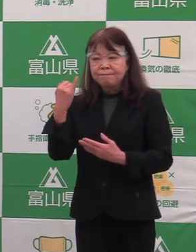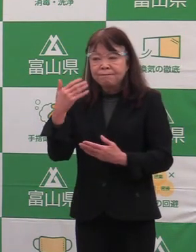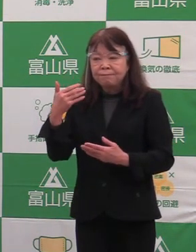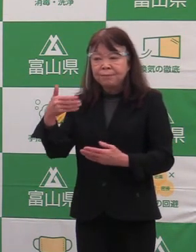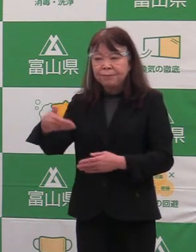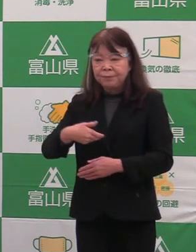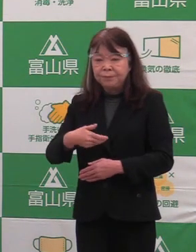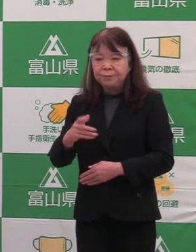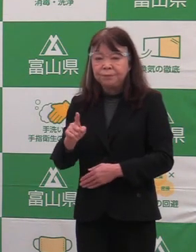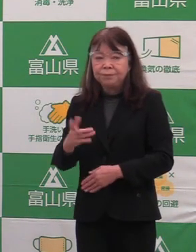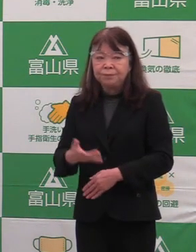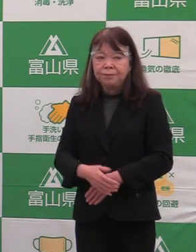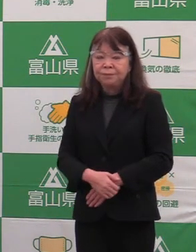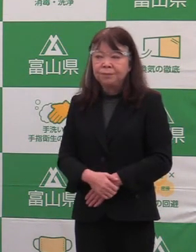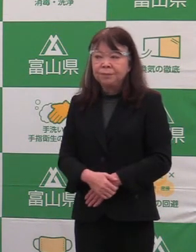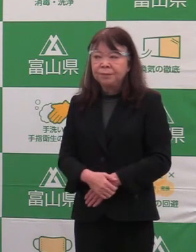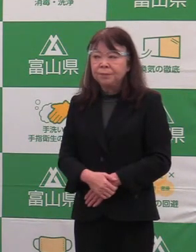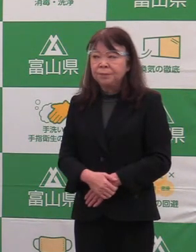か。